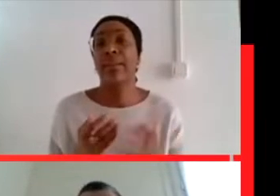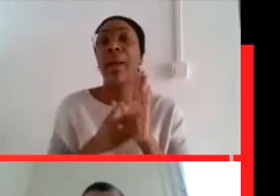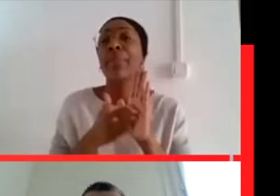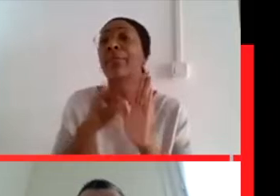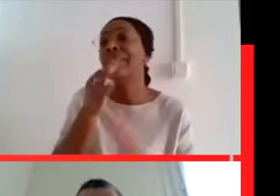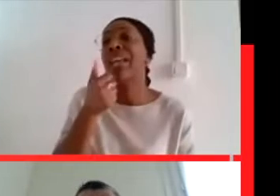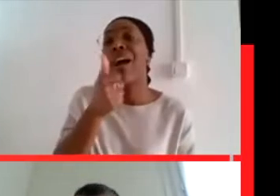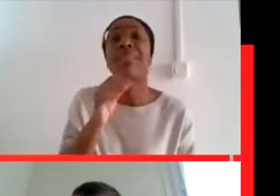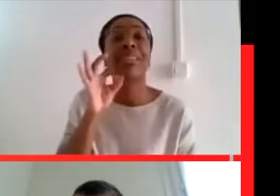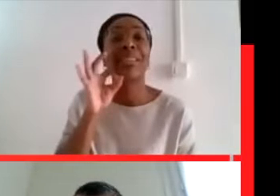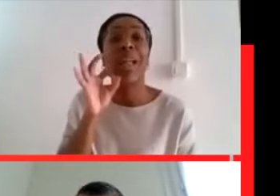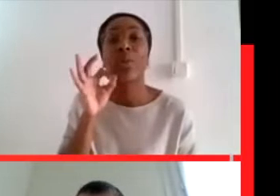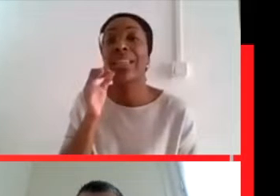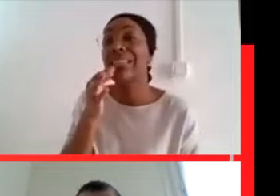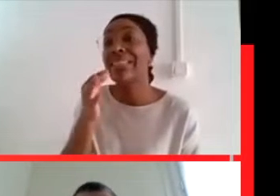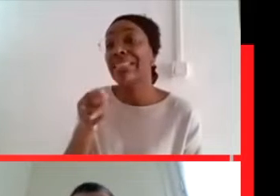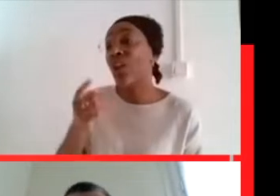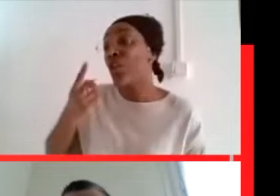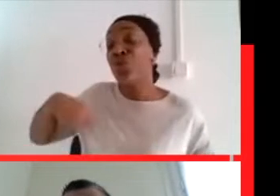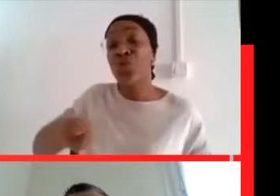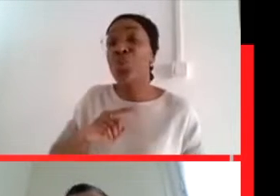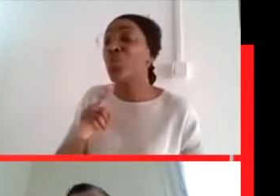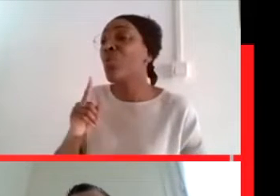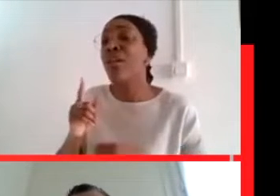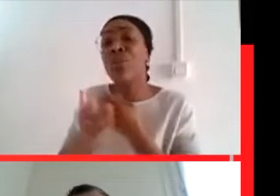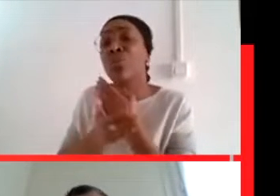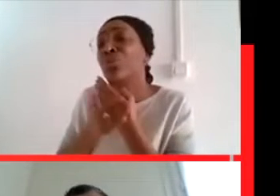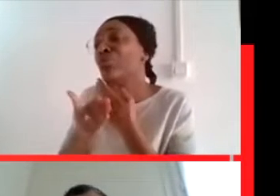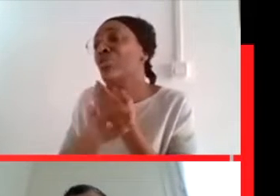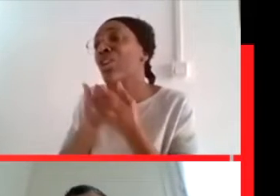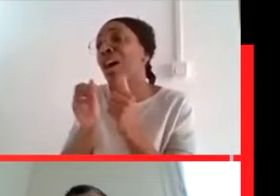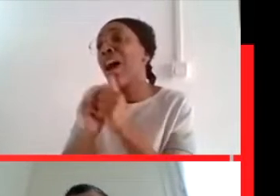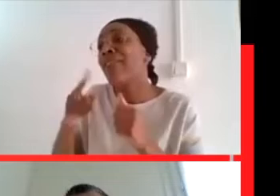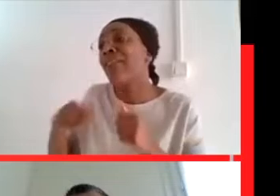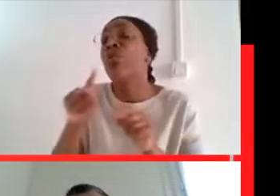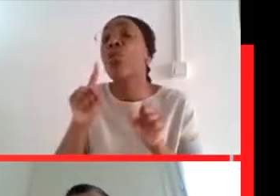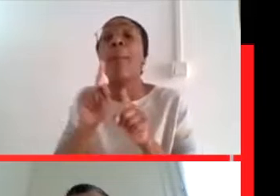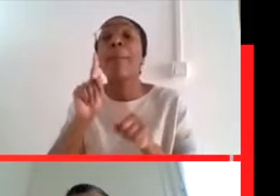de même qu'une nourrice prend un tendre soin de ses enfants».